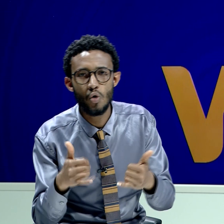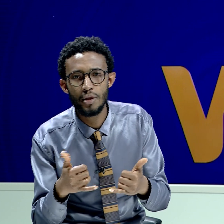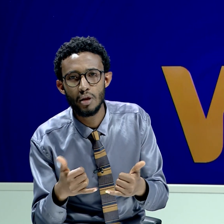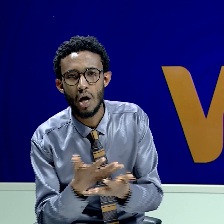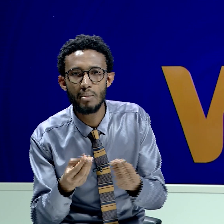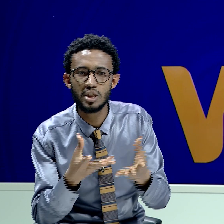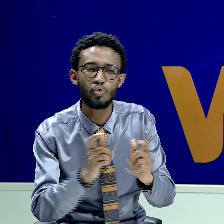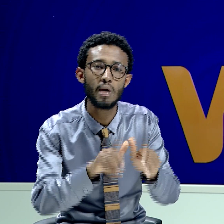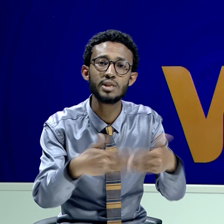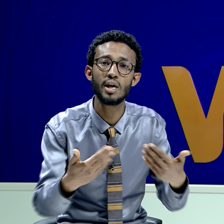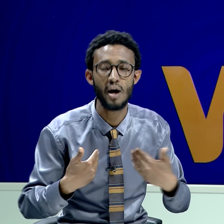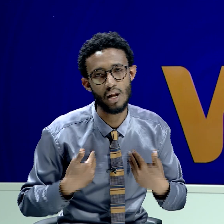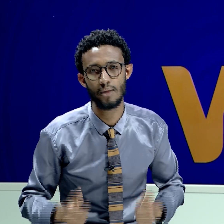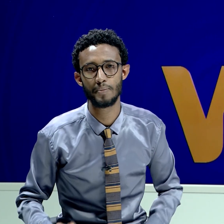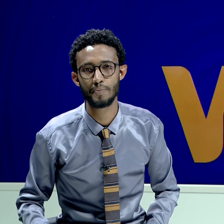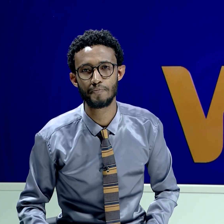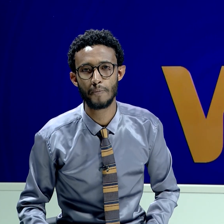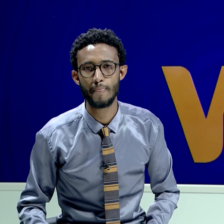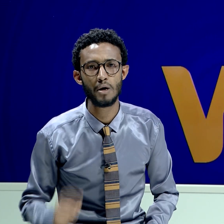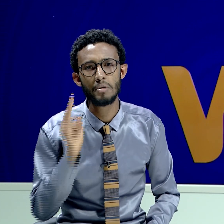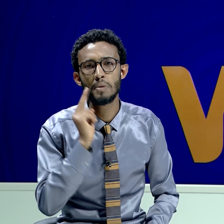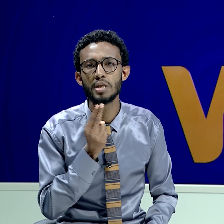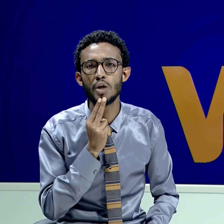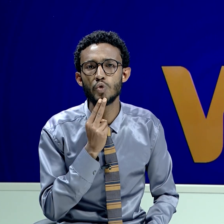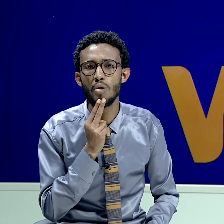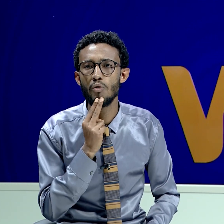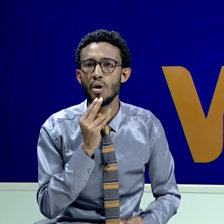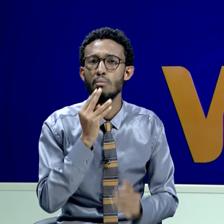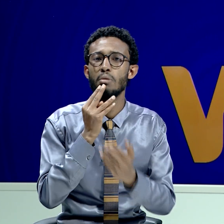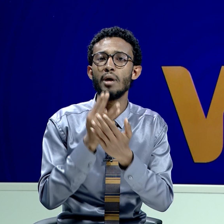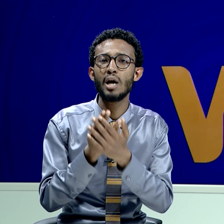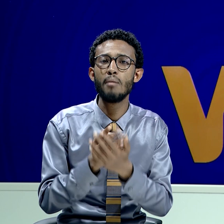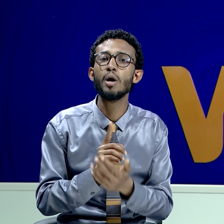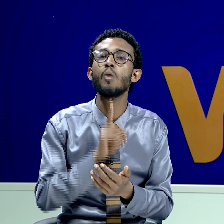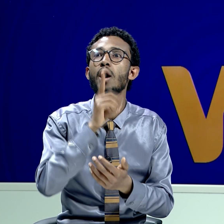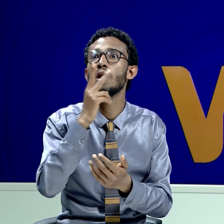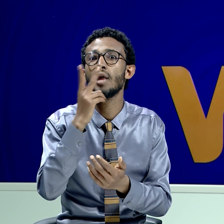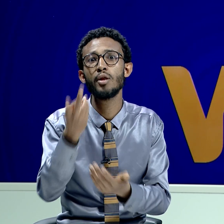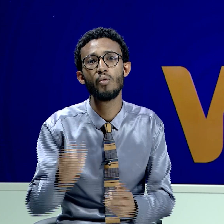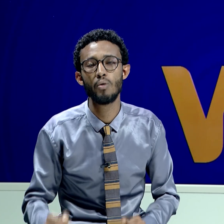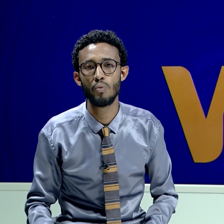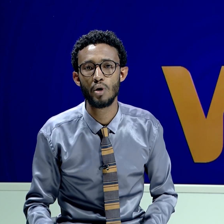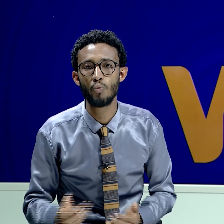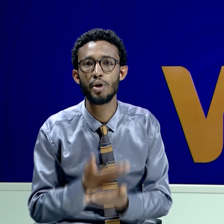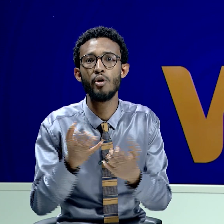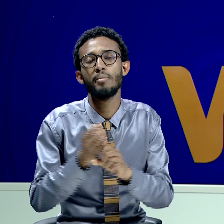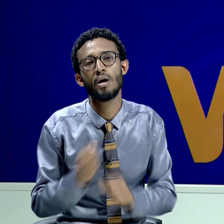جوهت كامست سوتا مستات عيل بس بس أنا شو دمو بمالك بيجي وين نتايت منو بدأون